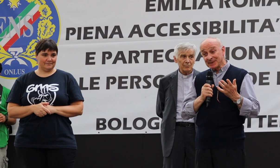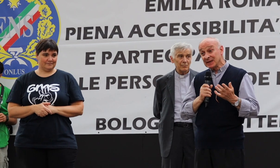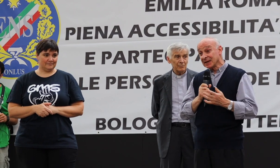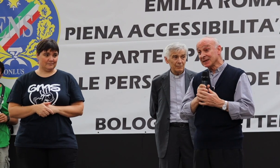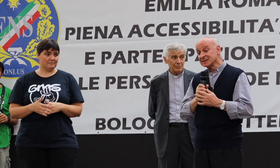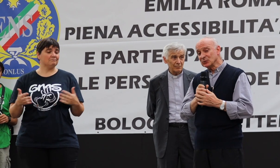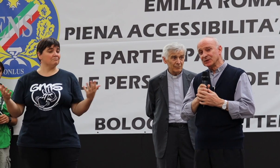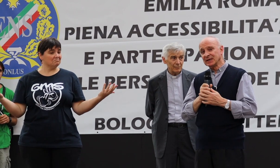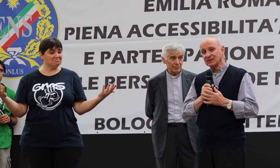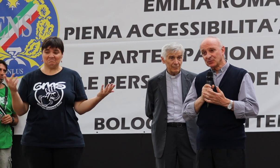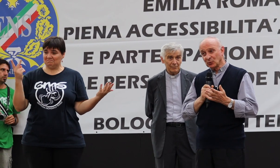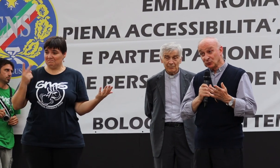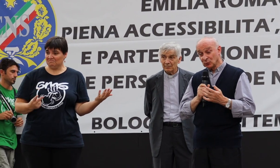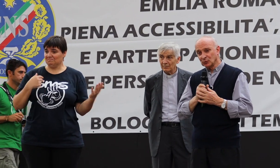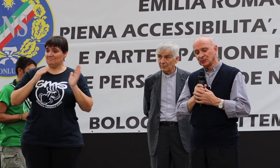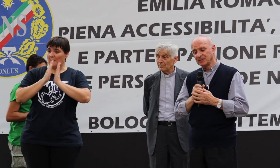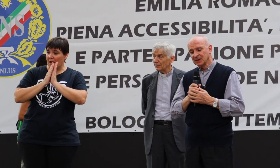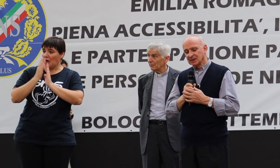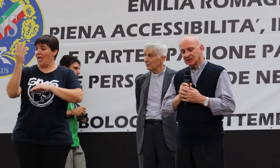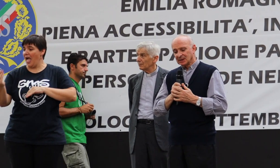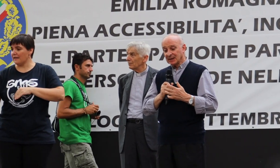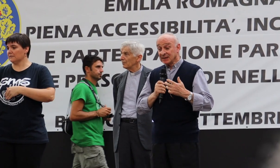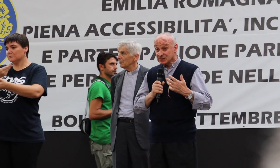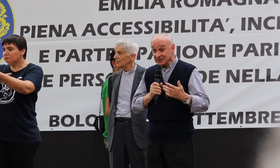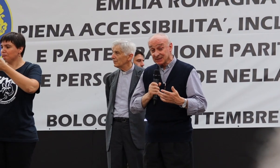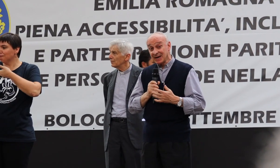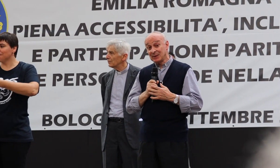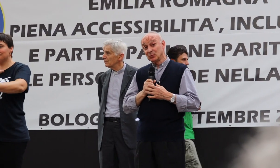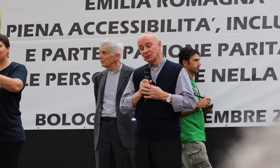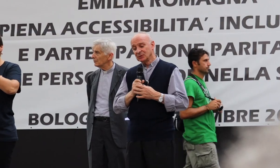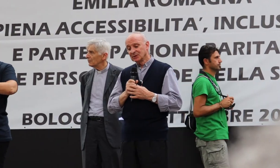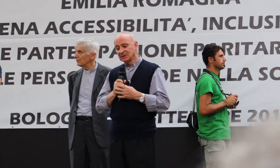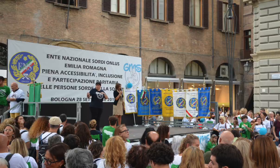belle relazioni con loro e cerchiamo